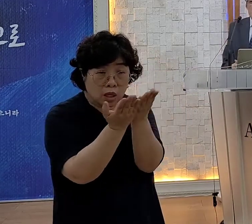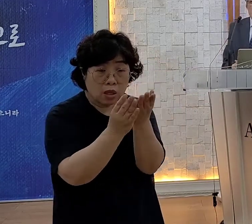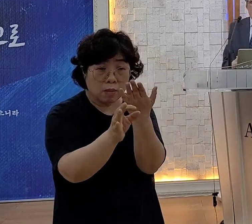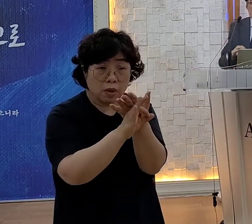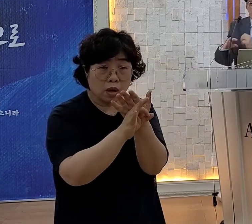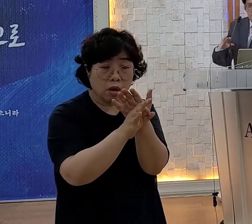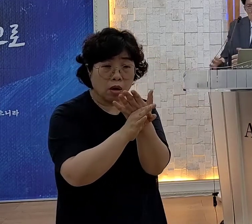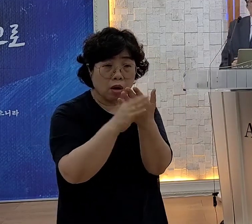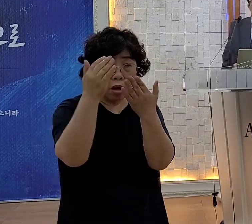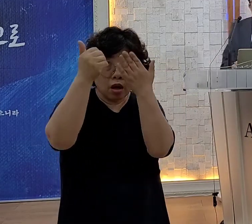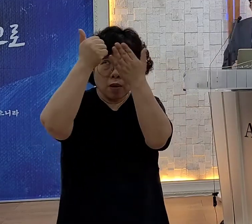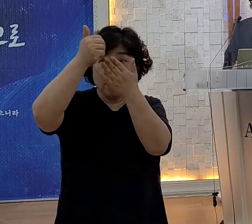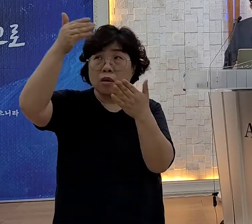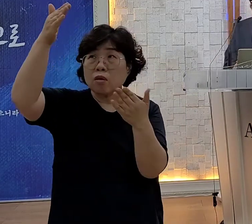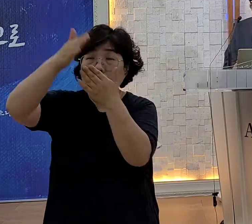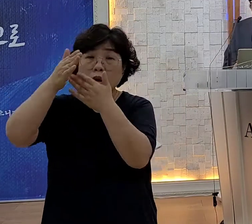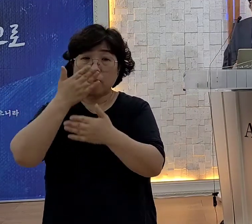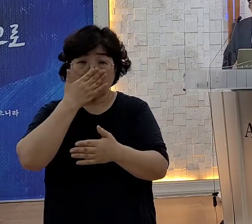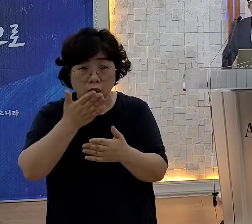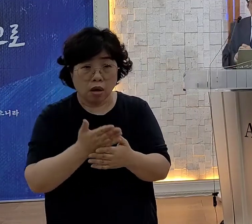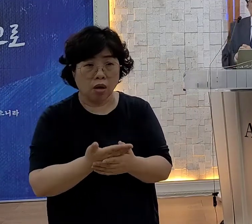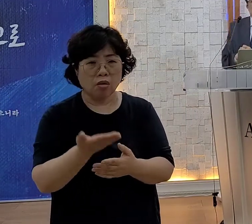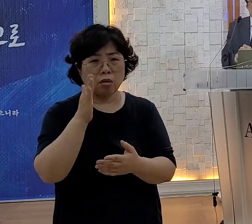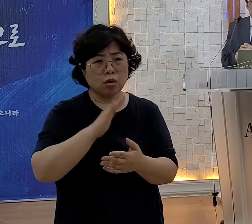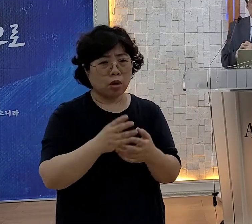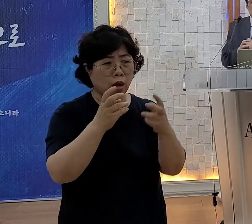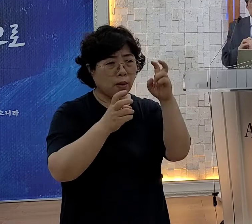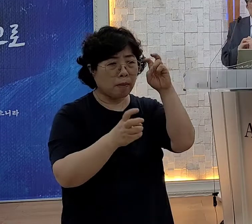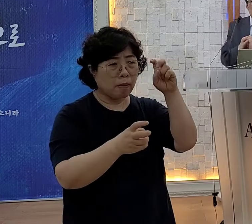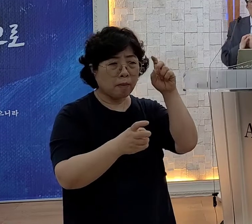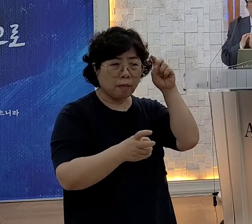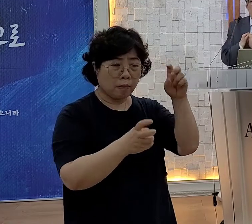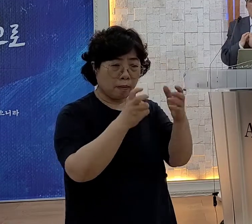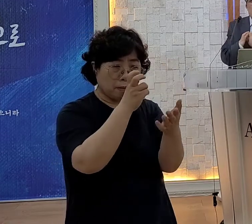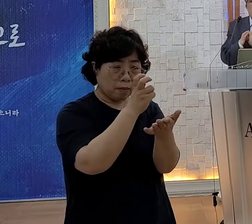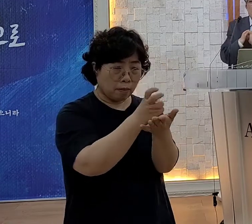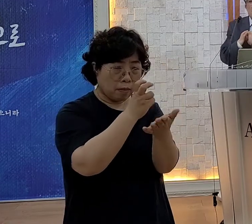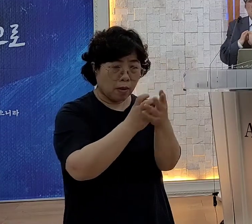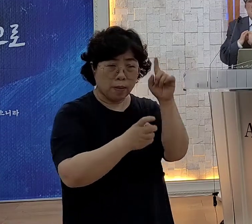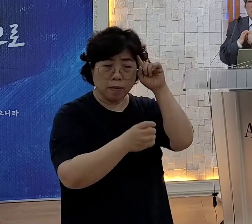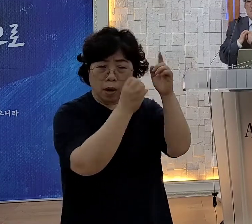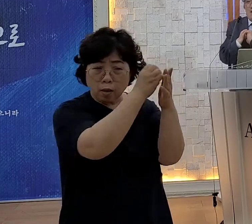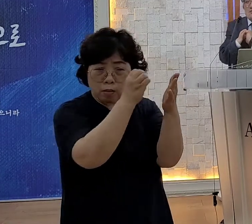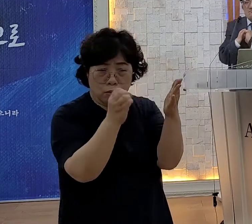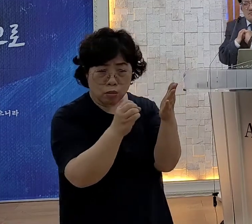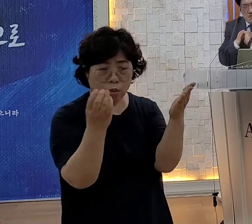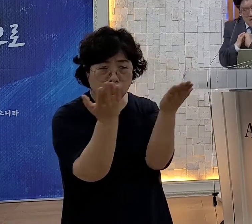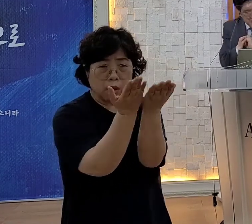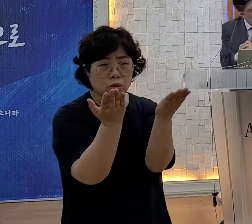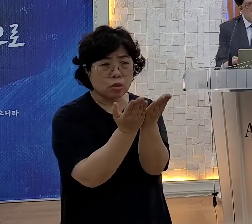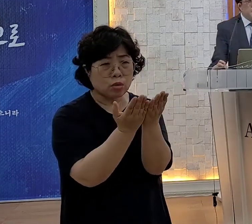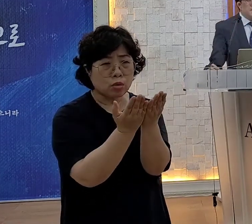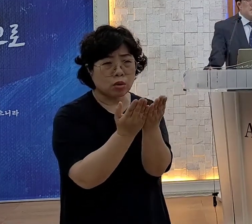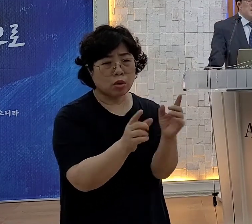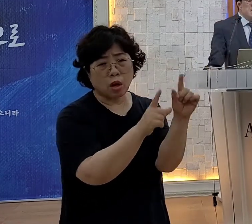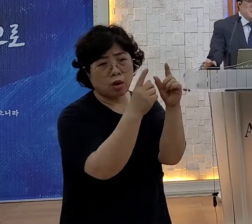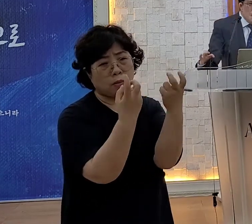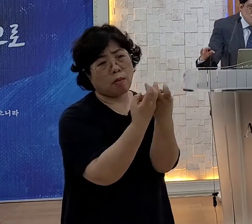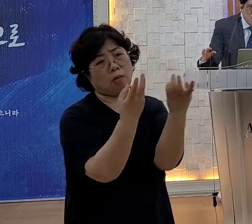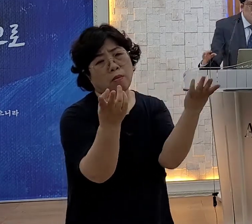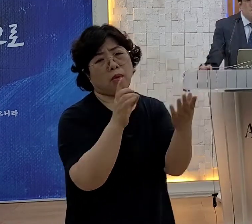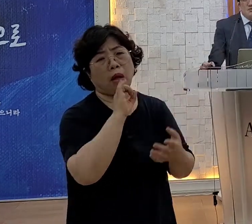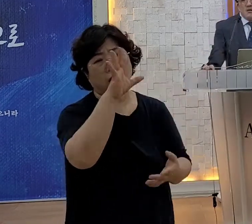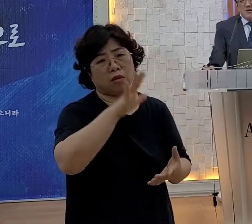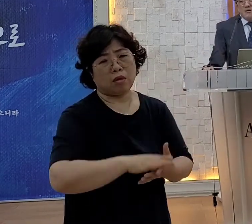맞아요. 그런데 주고 보니까 그 율법에조차도 아무도 율법대로 살 수 있는 사람이 없다.